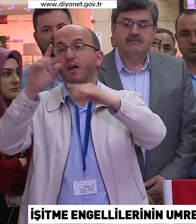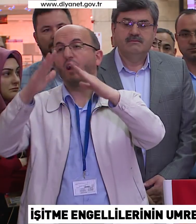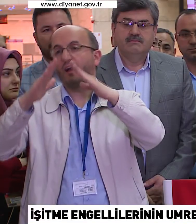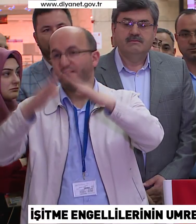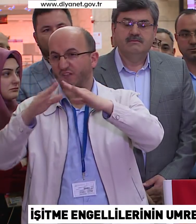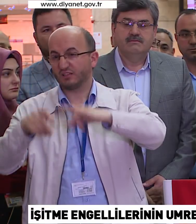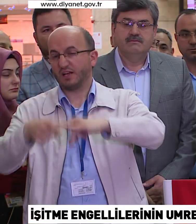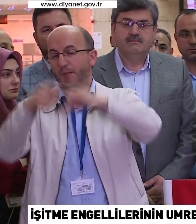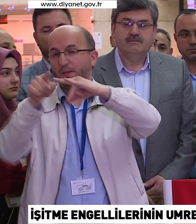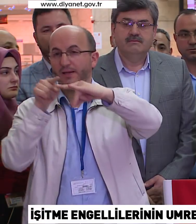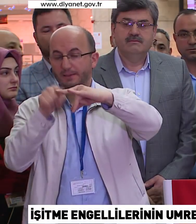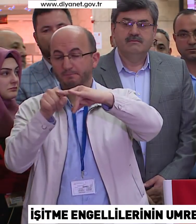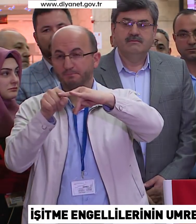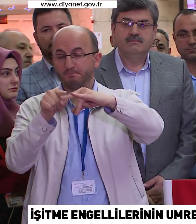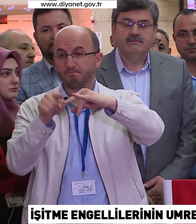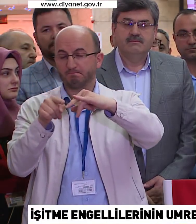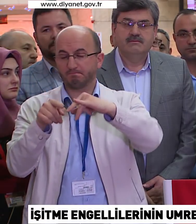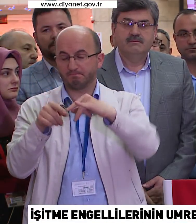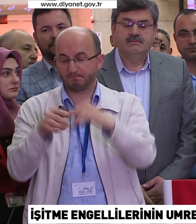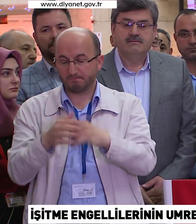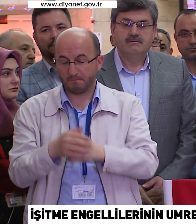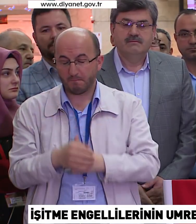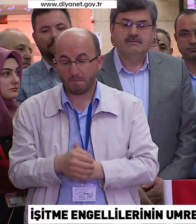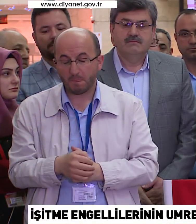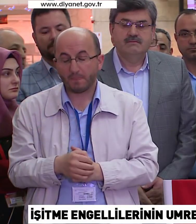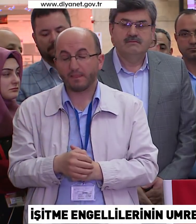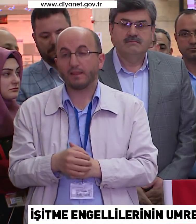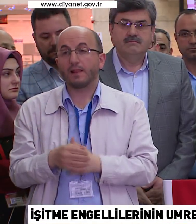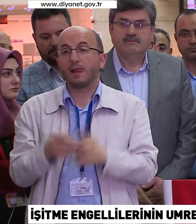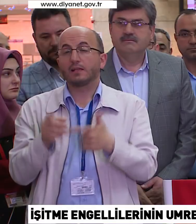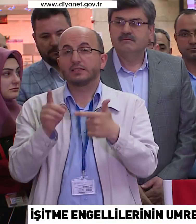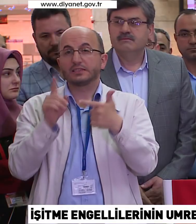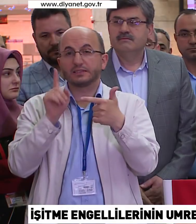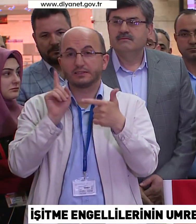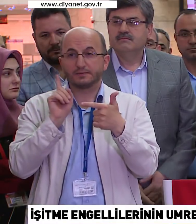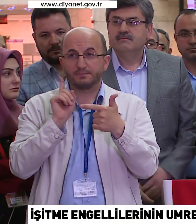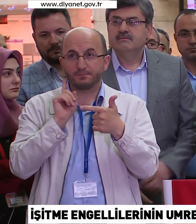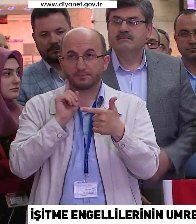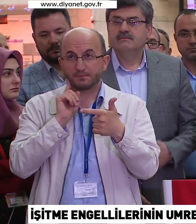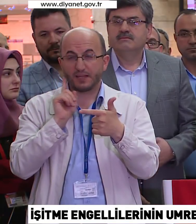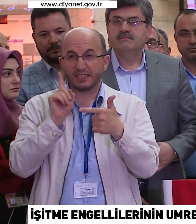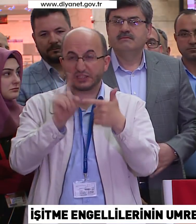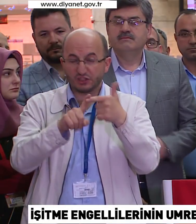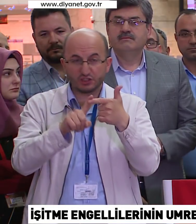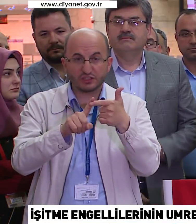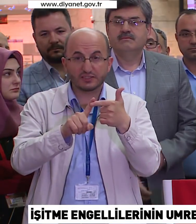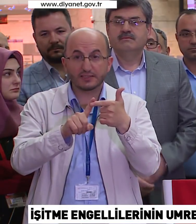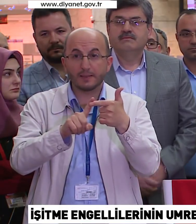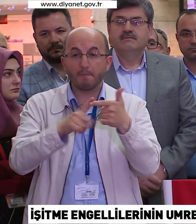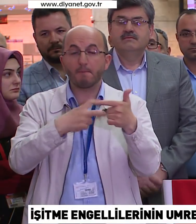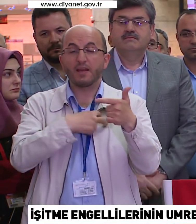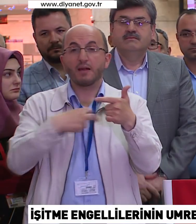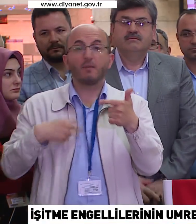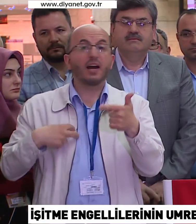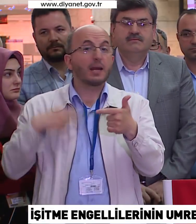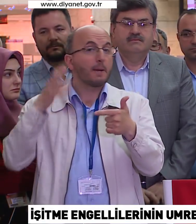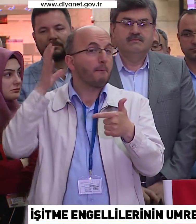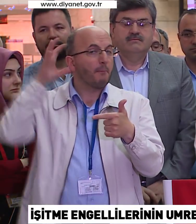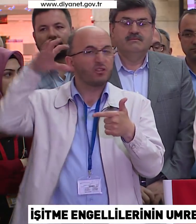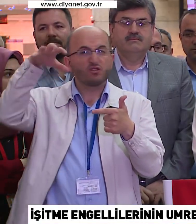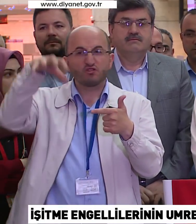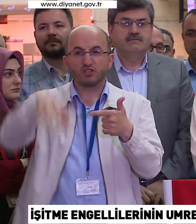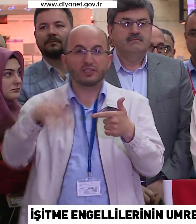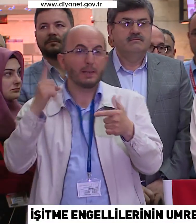Kabe-i Muazzama, Mekke-i Mükerreme'deki Beytullah. Bir diğeri Mescid-i Nebevi,